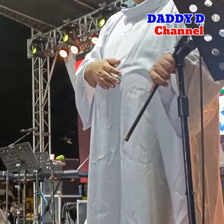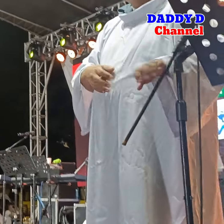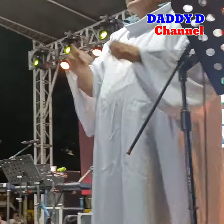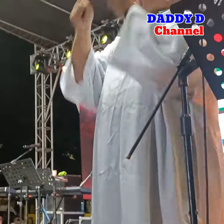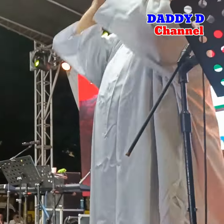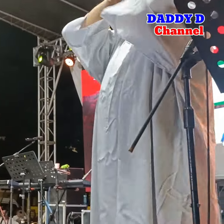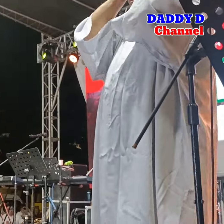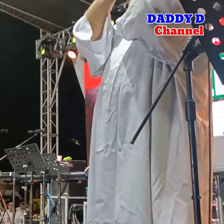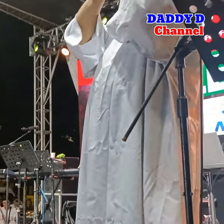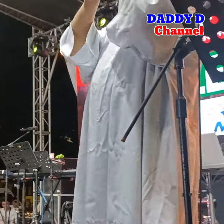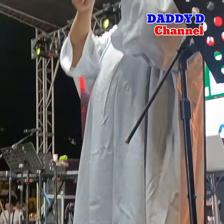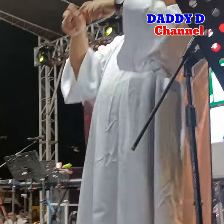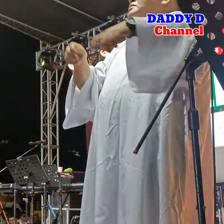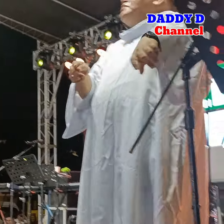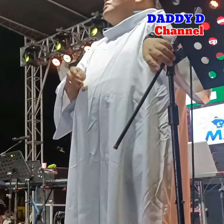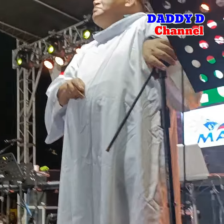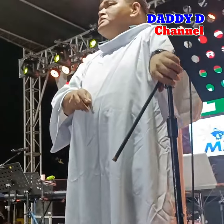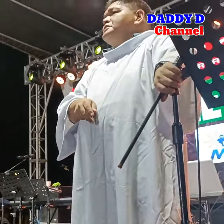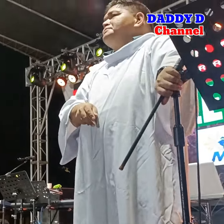Nabudol ba tayo?